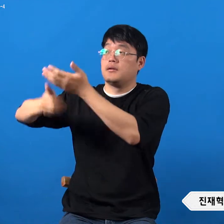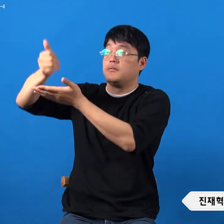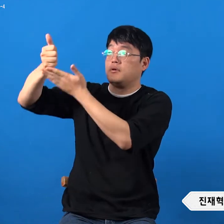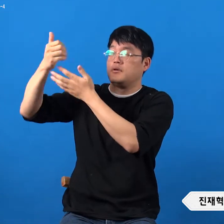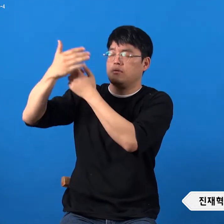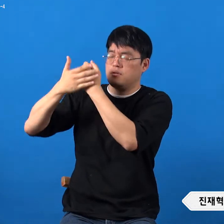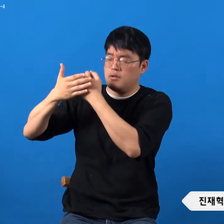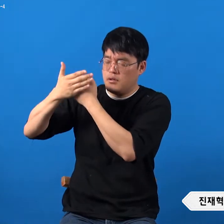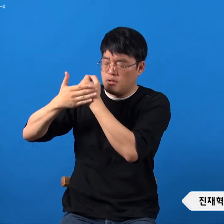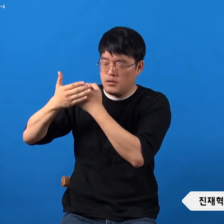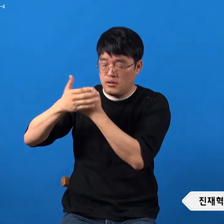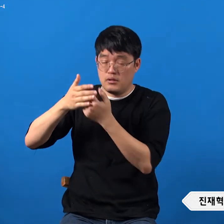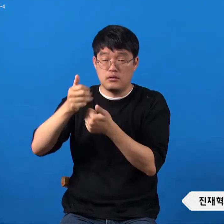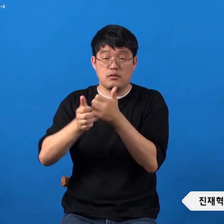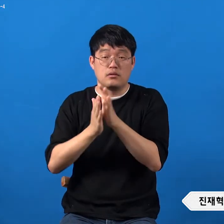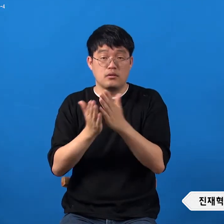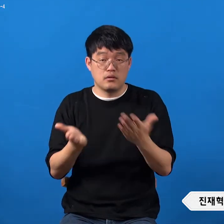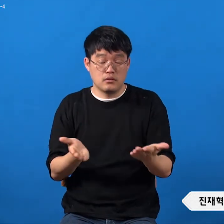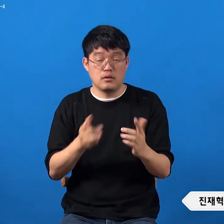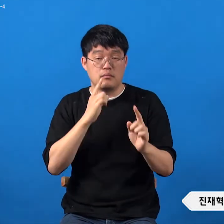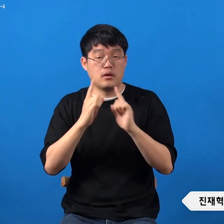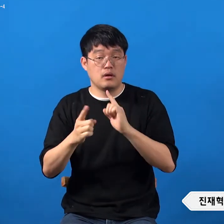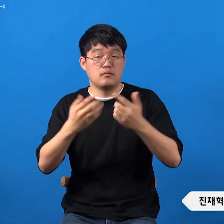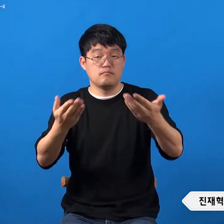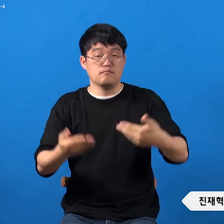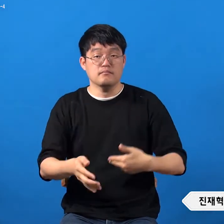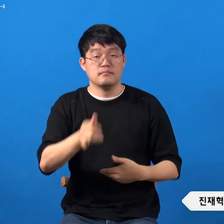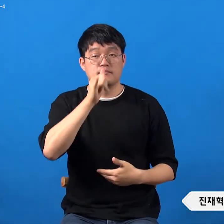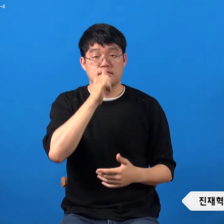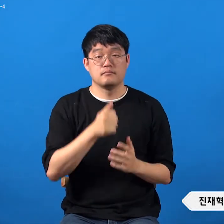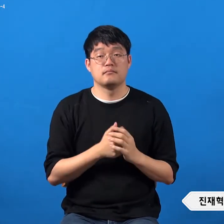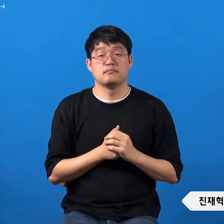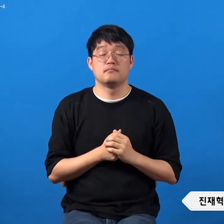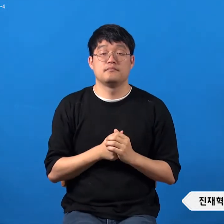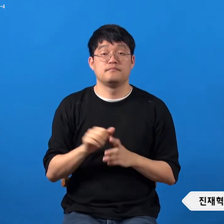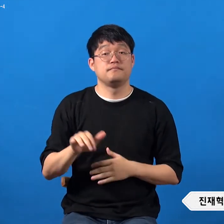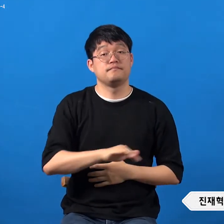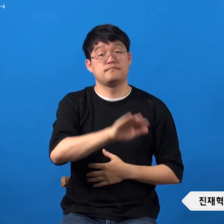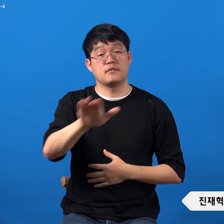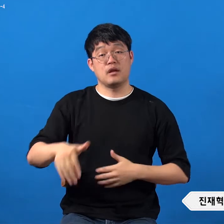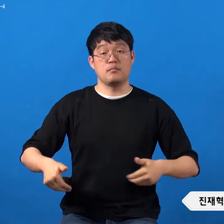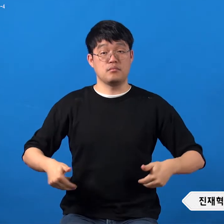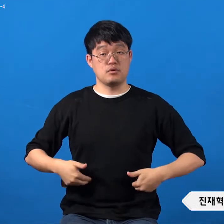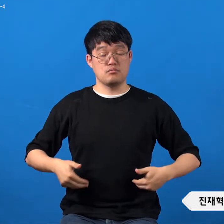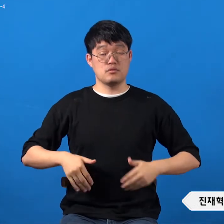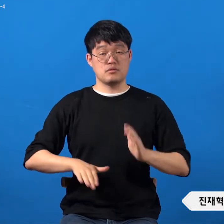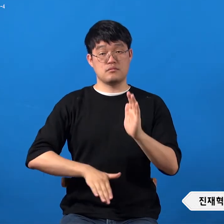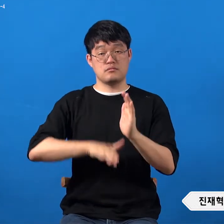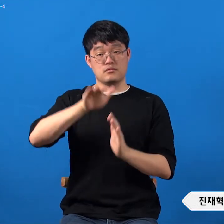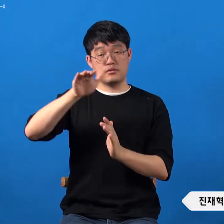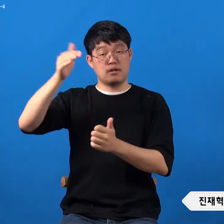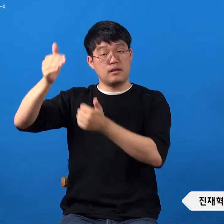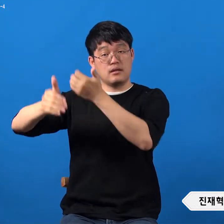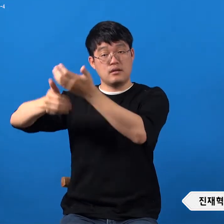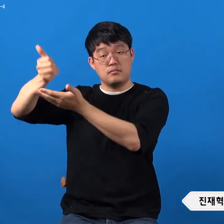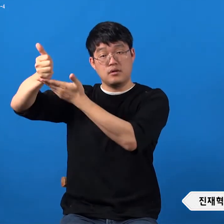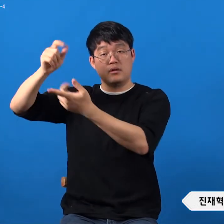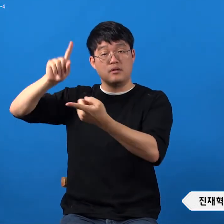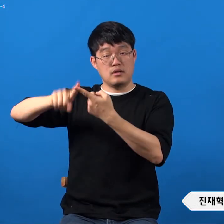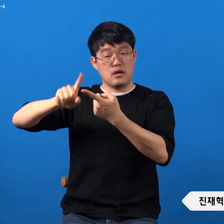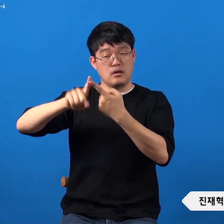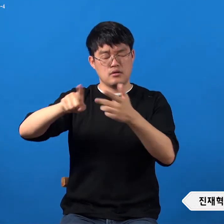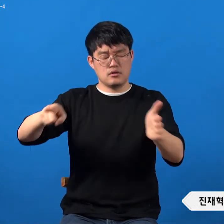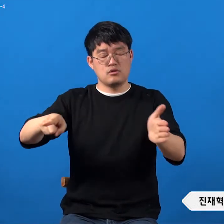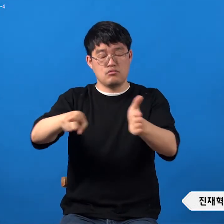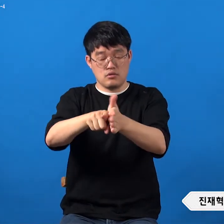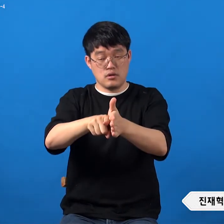하나님의 은혜를 성경은 말씀하고 있습니다. 우리의 필요를 채우시는 하나님에 대한